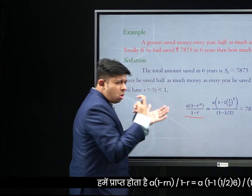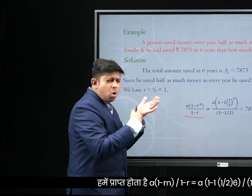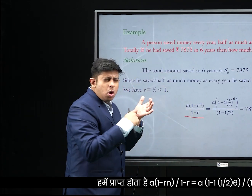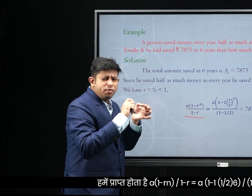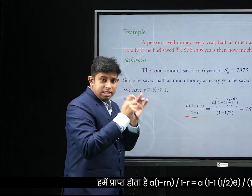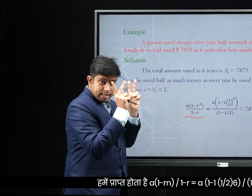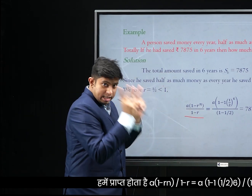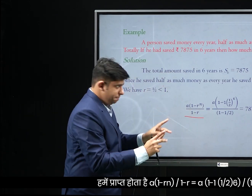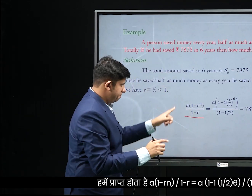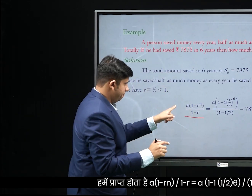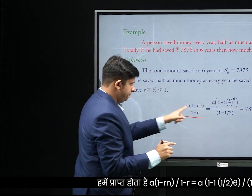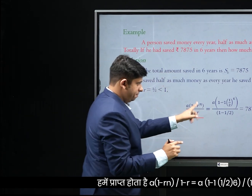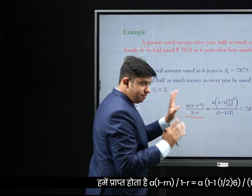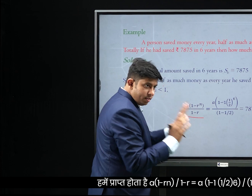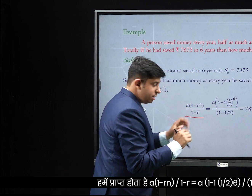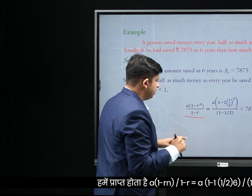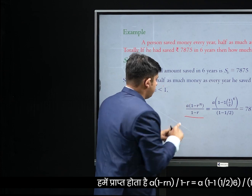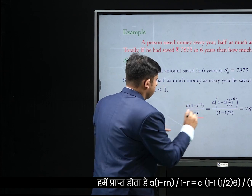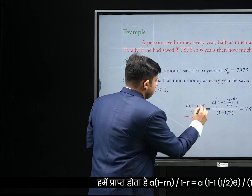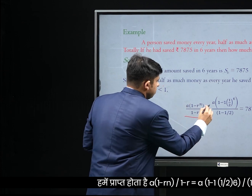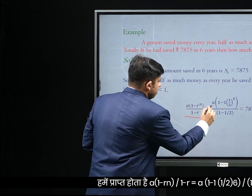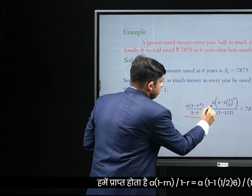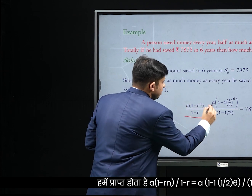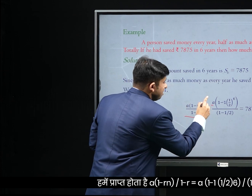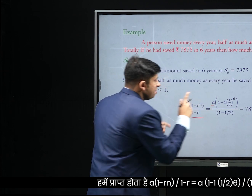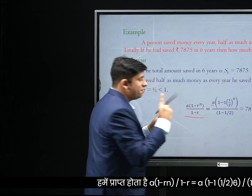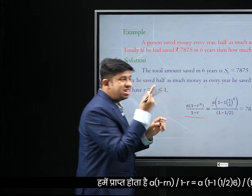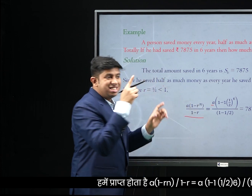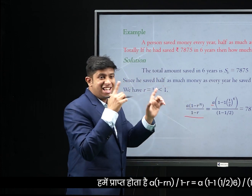1 आधा 6 बटा 1 1 2